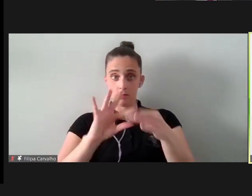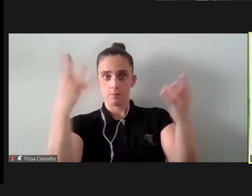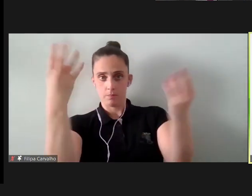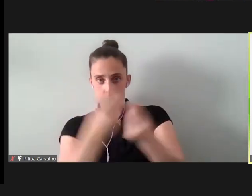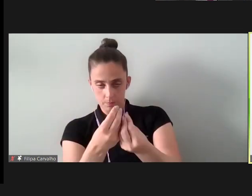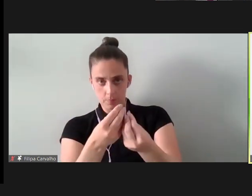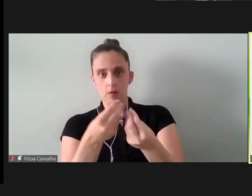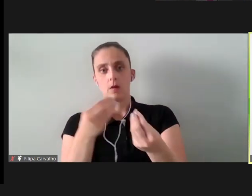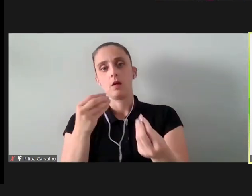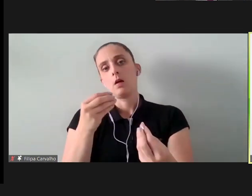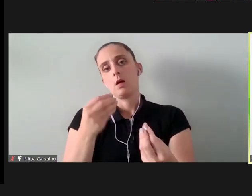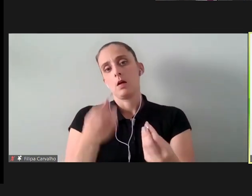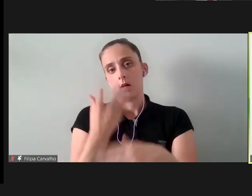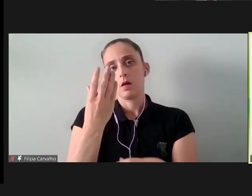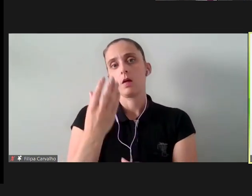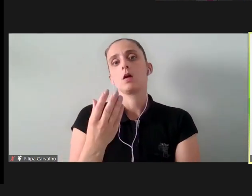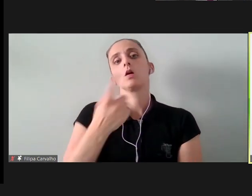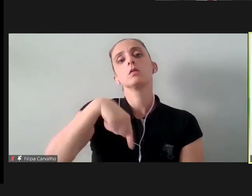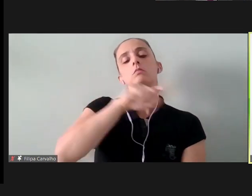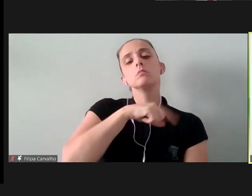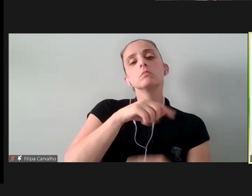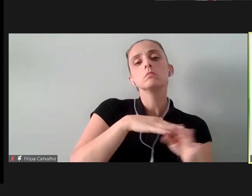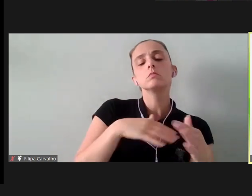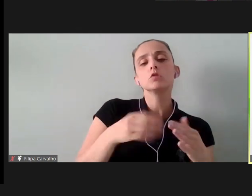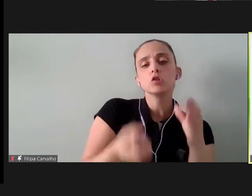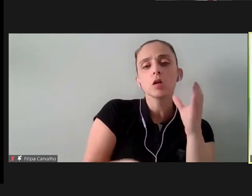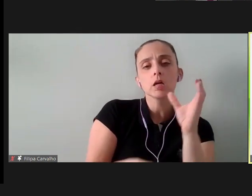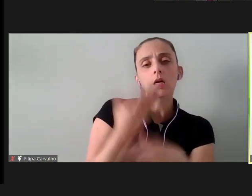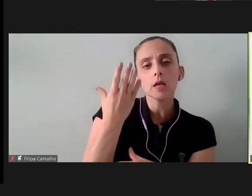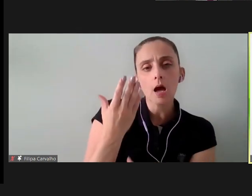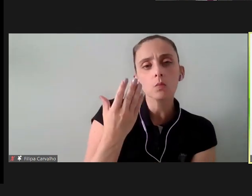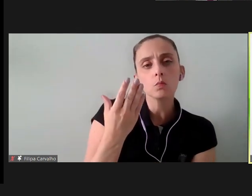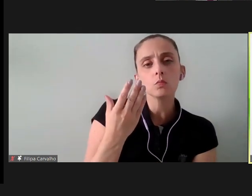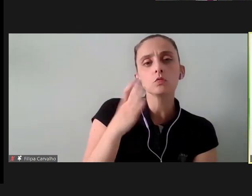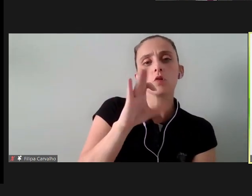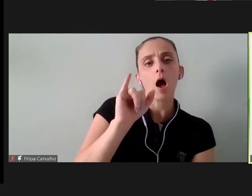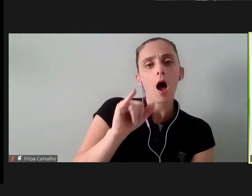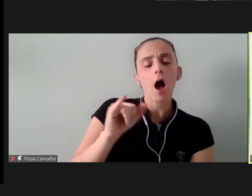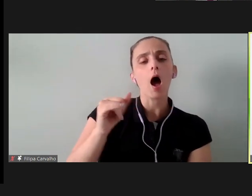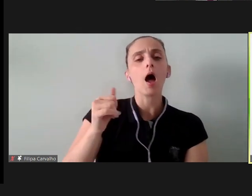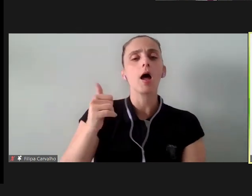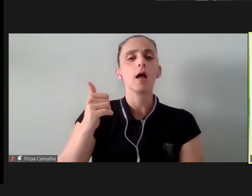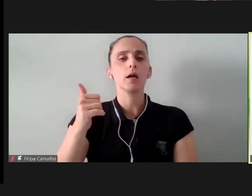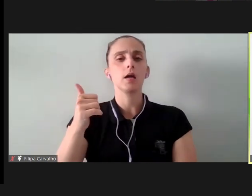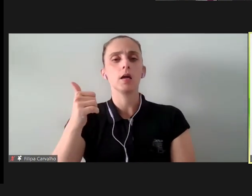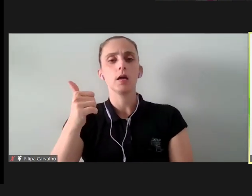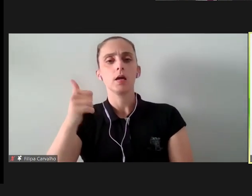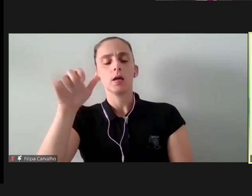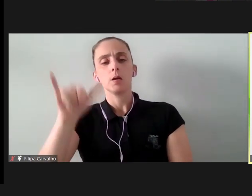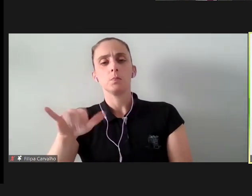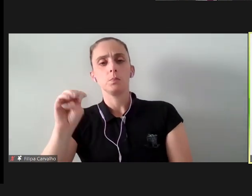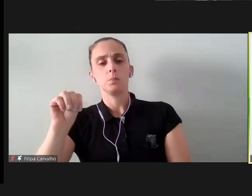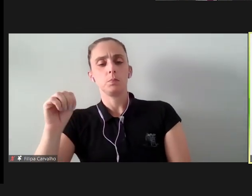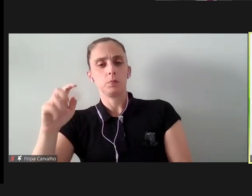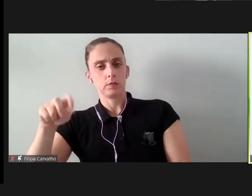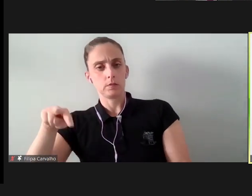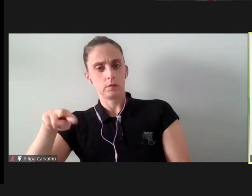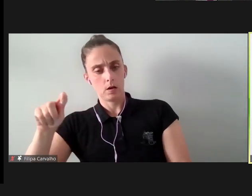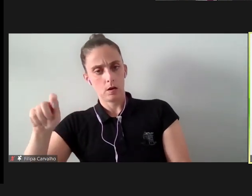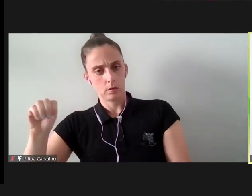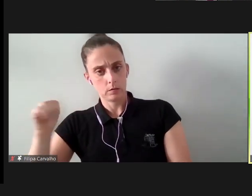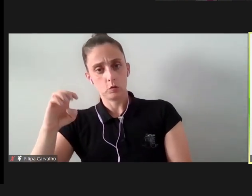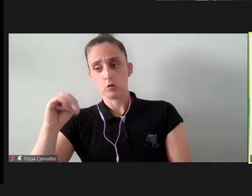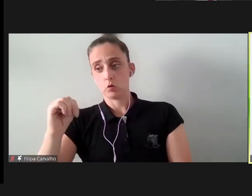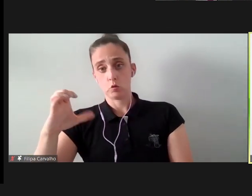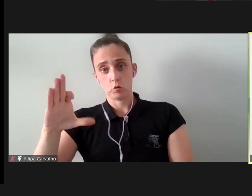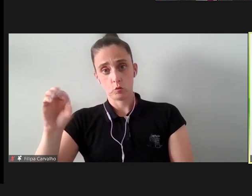o EI Business School, que é um curso de 60 horas direcionado a dirigentes